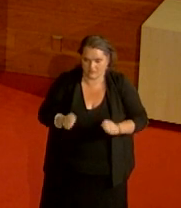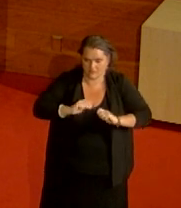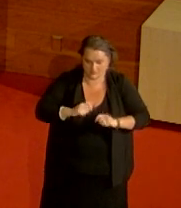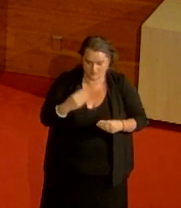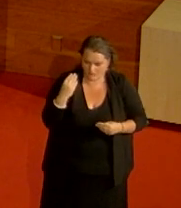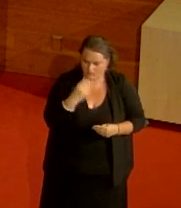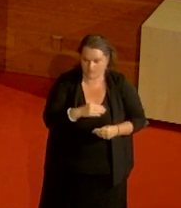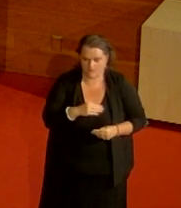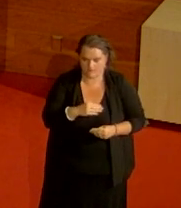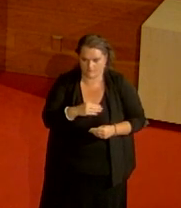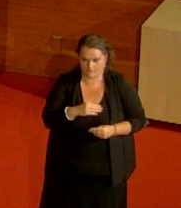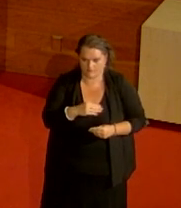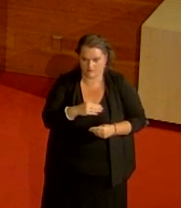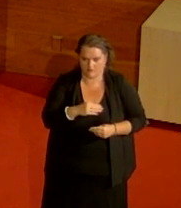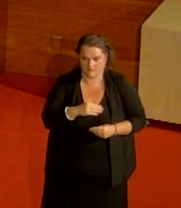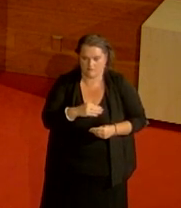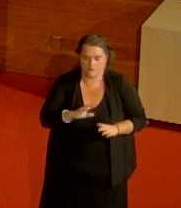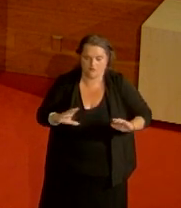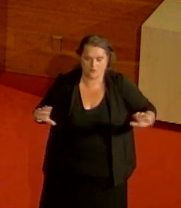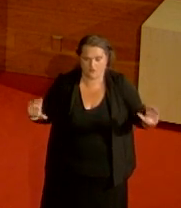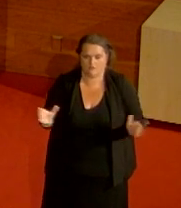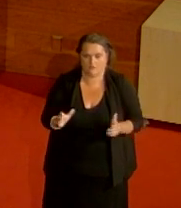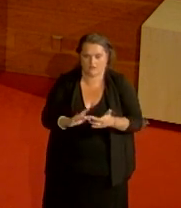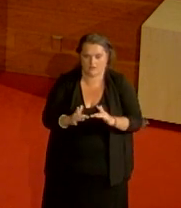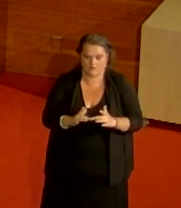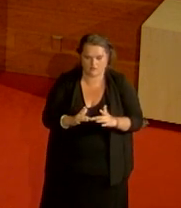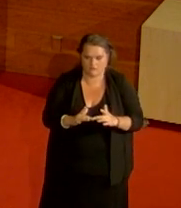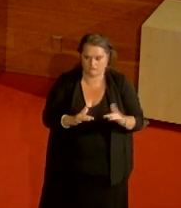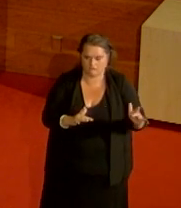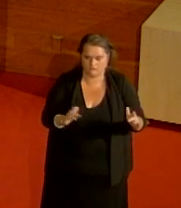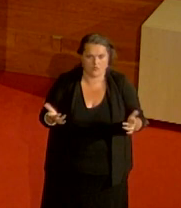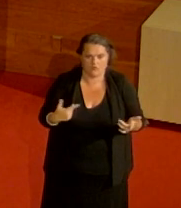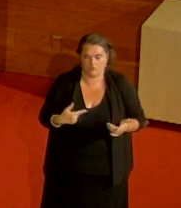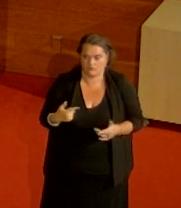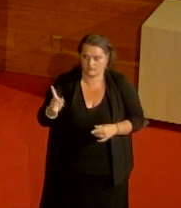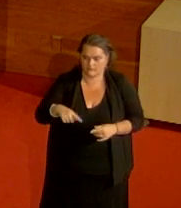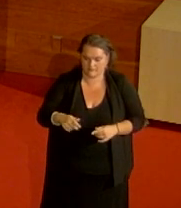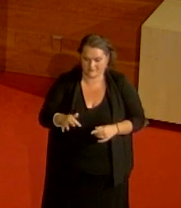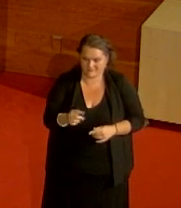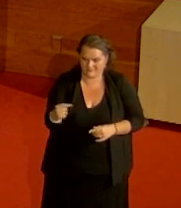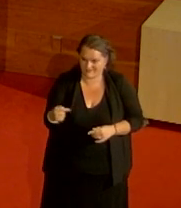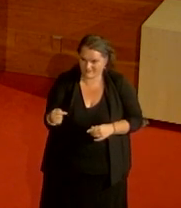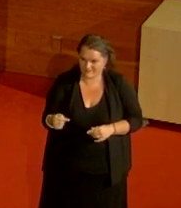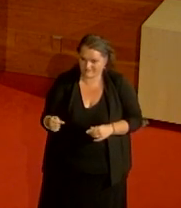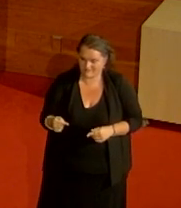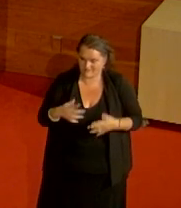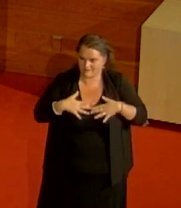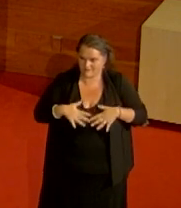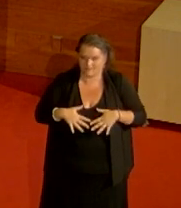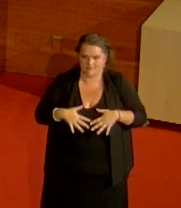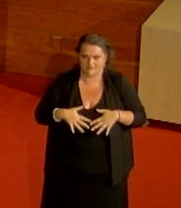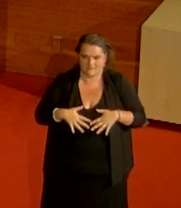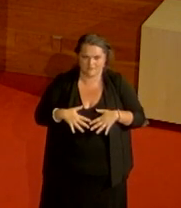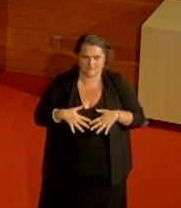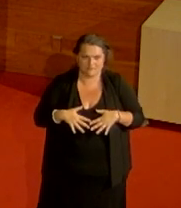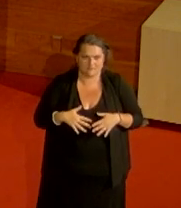enfriamiento por esa desarticulación colectiva y también por un cierto pesimismo posiblemente derivado del predominio de